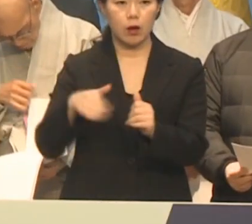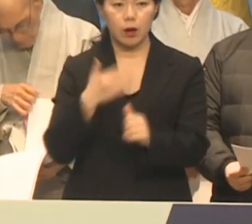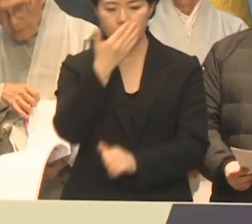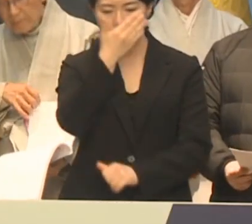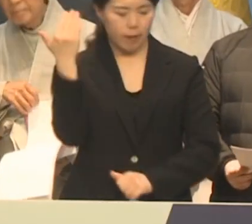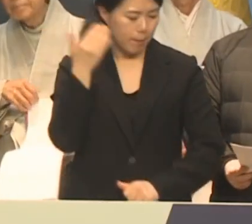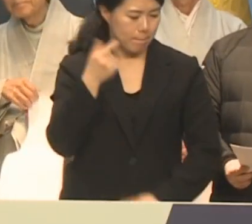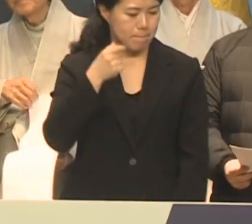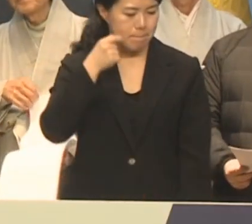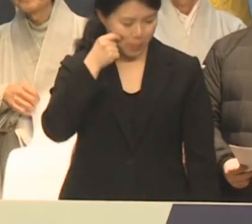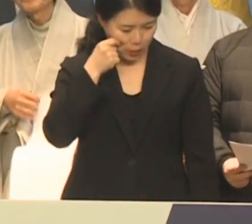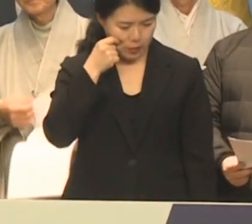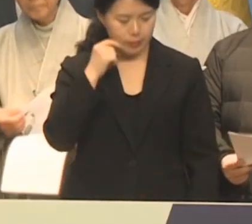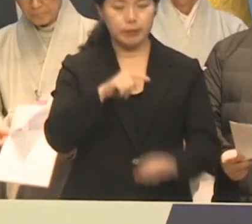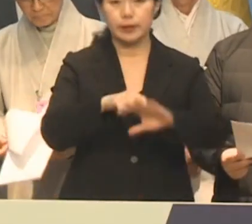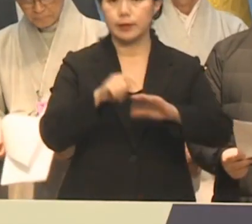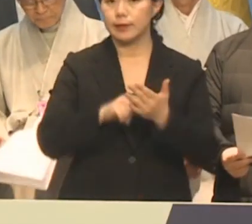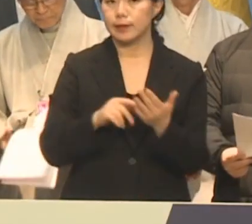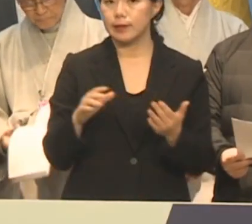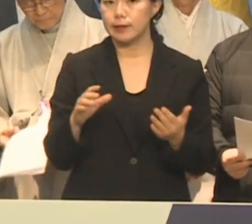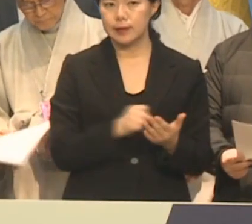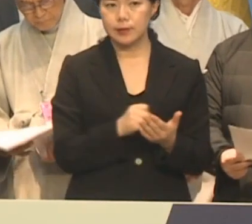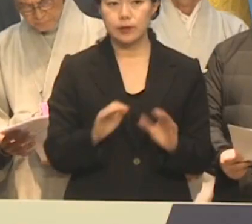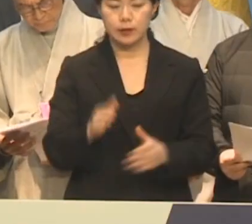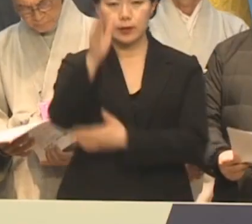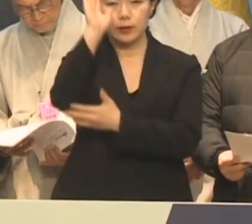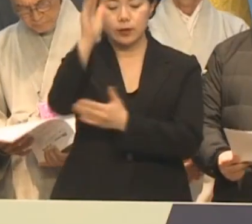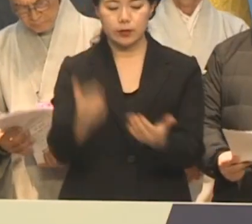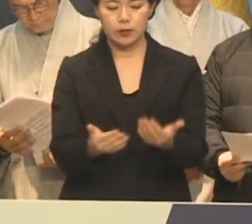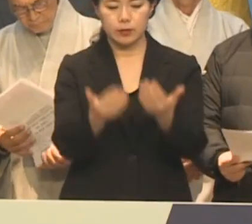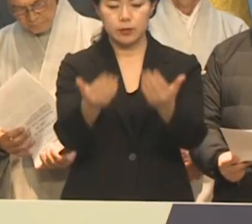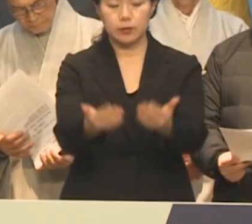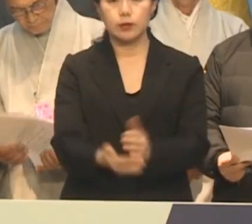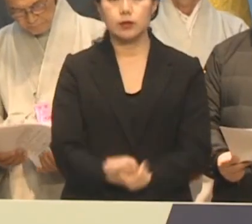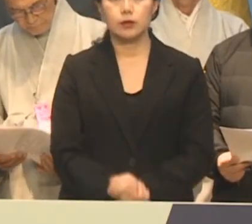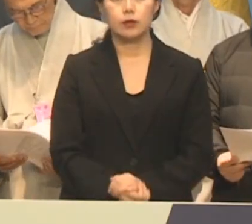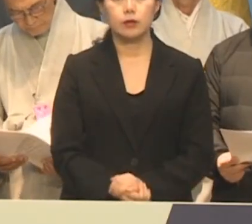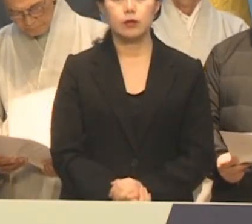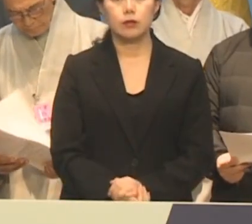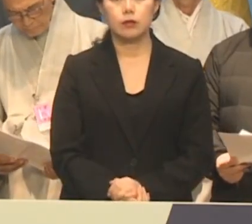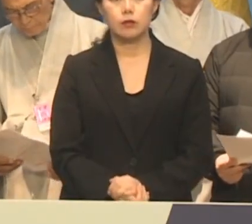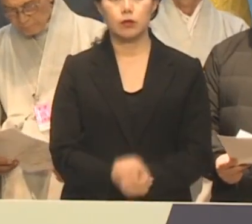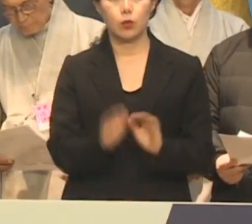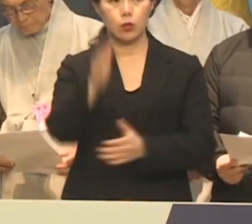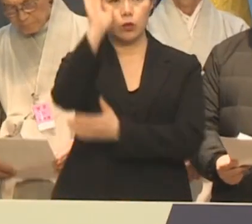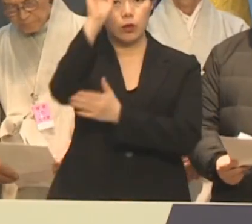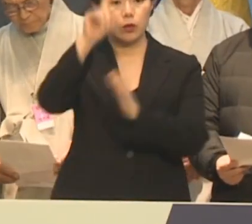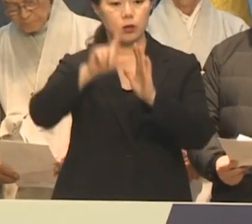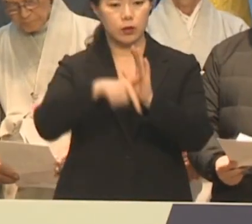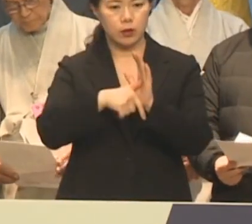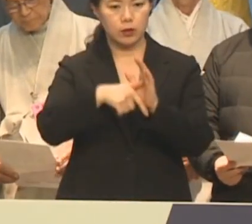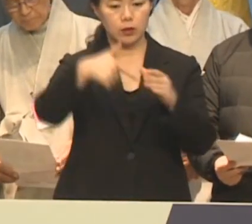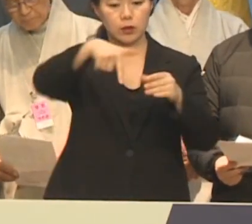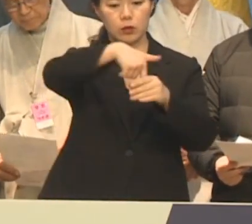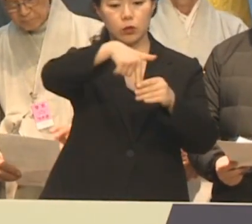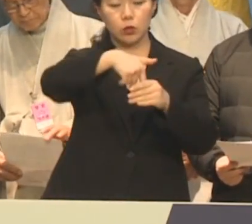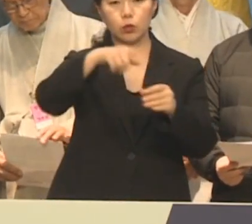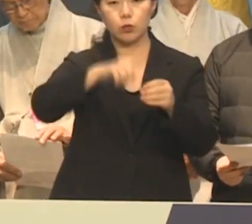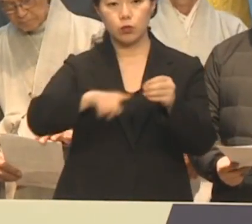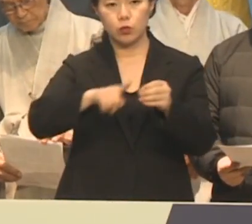없다는 절박한 마음으로 오늘 기자회견을 열게 되었다는 말씀을 드립니다. 오늘 기자회견에는 개신교,